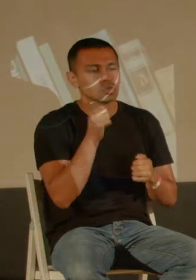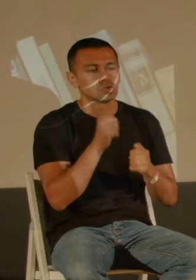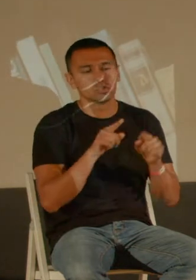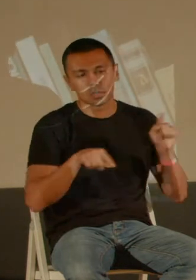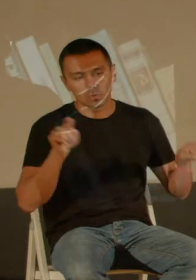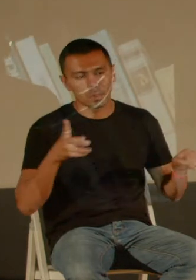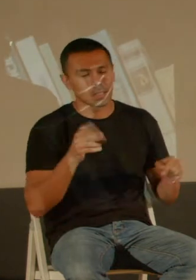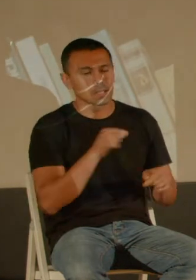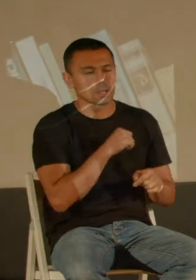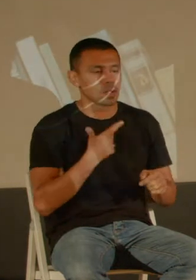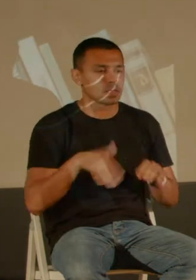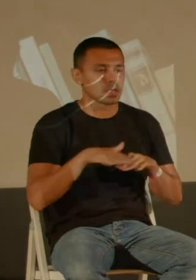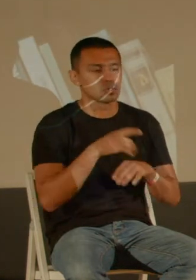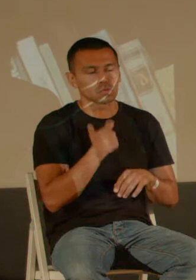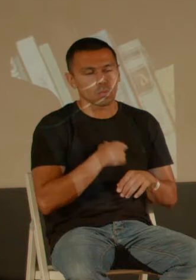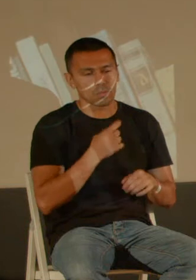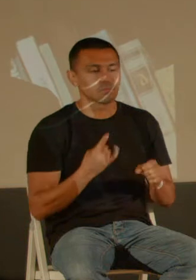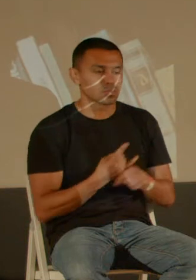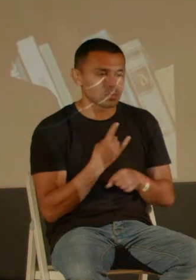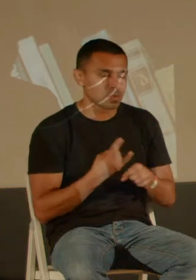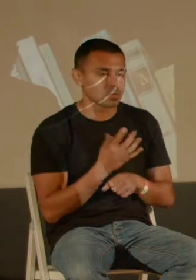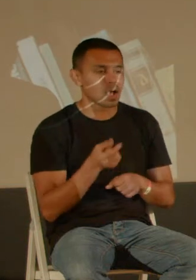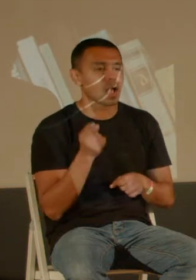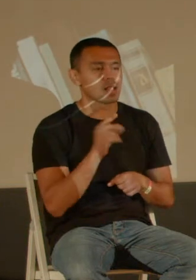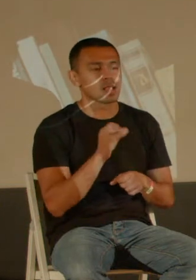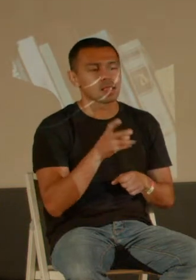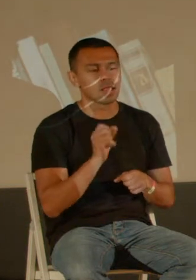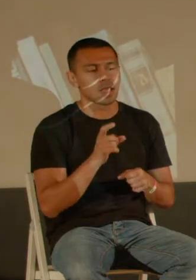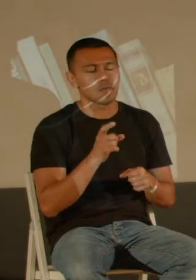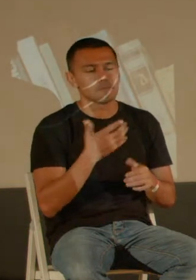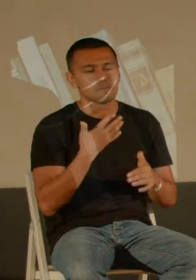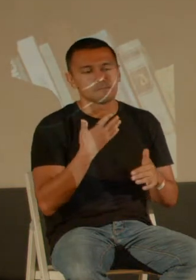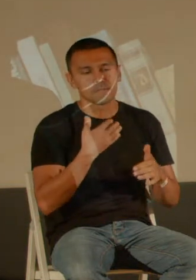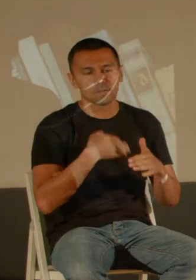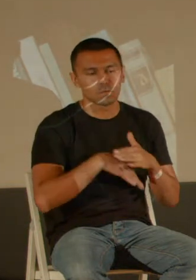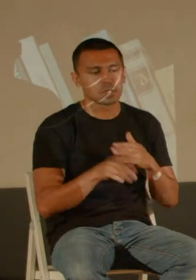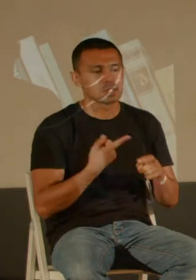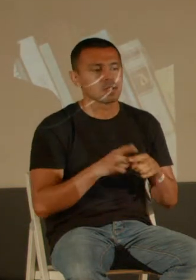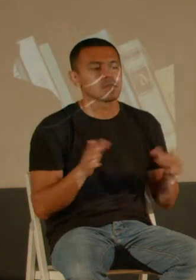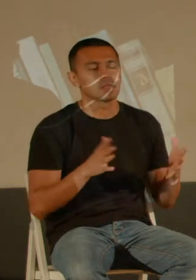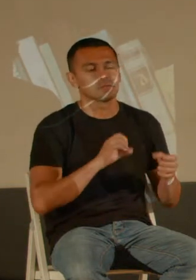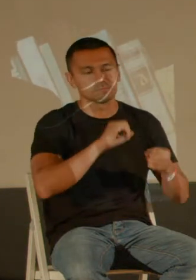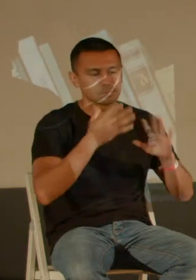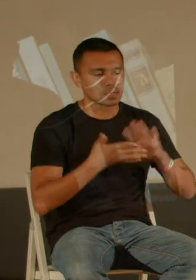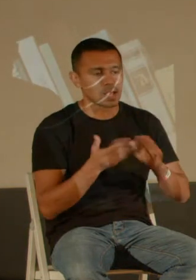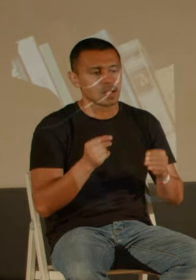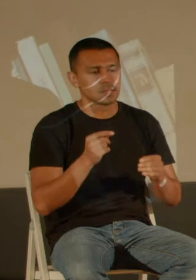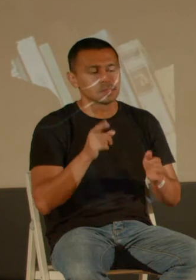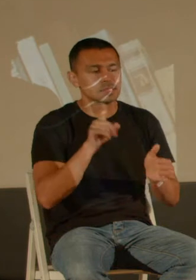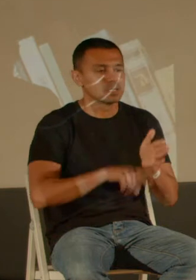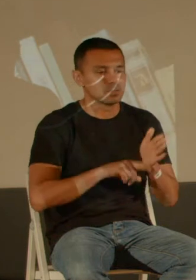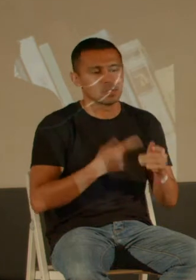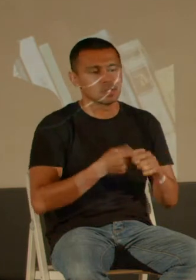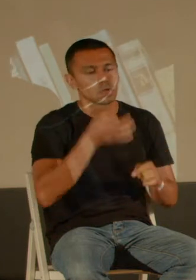часом, ну якби сама над собою посміюється, але не виводить це в якісь, не знецінює цей